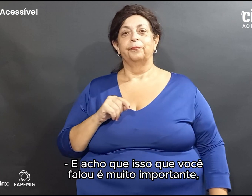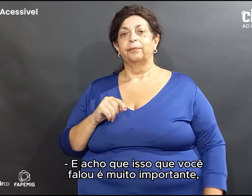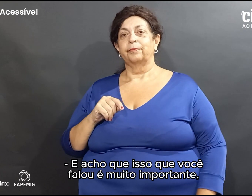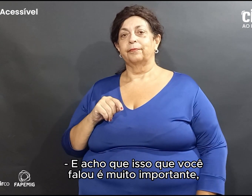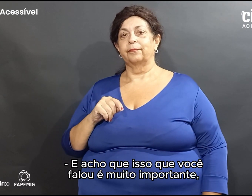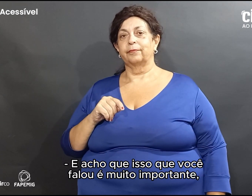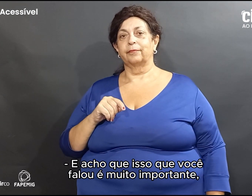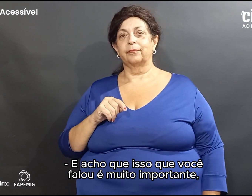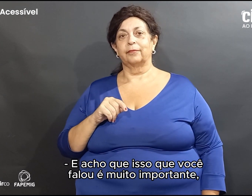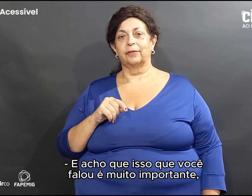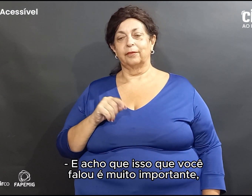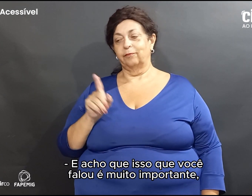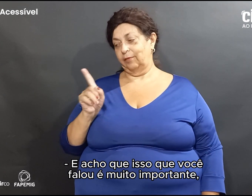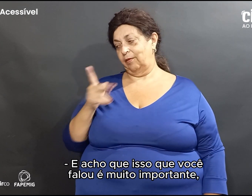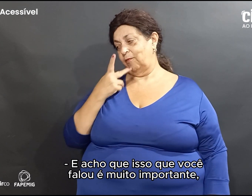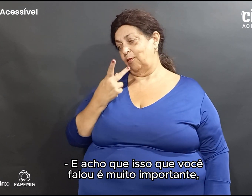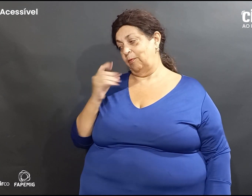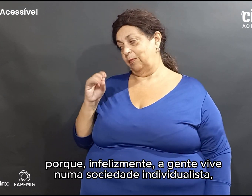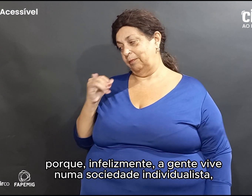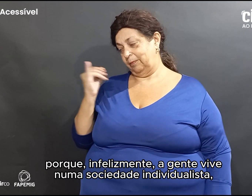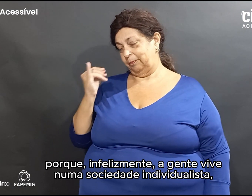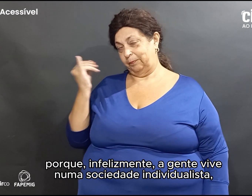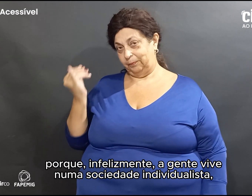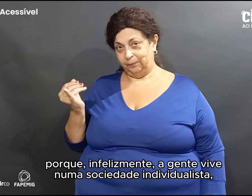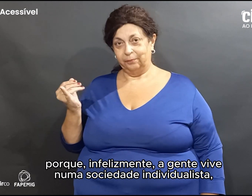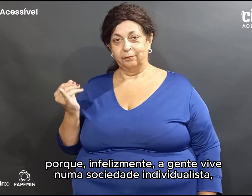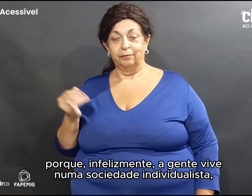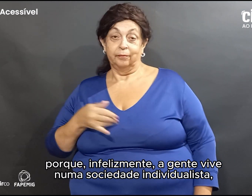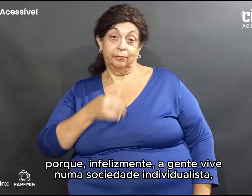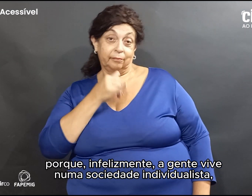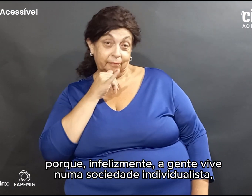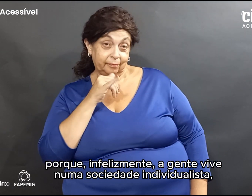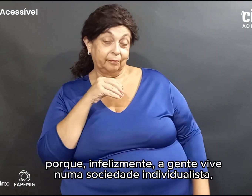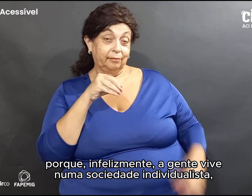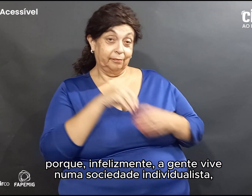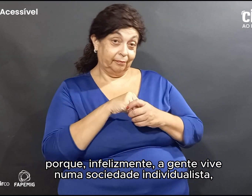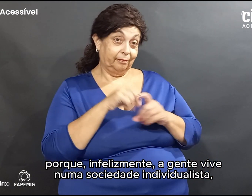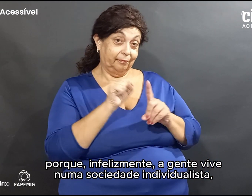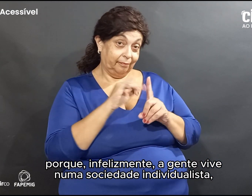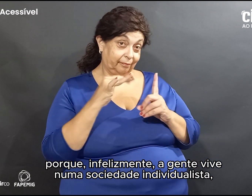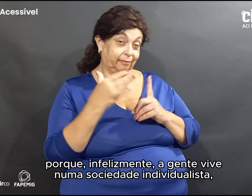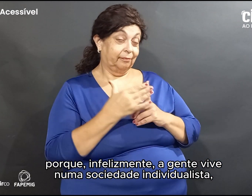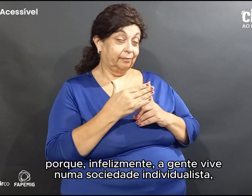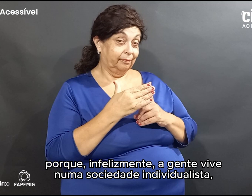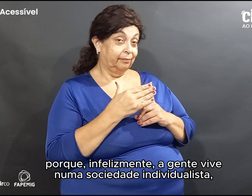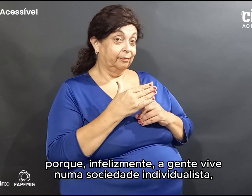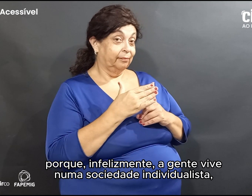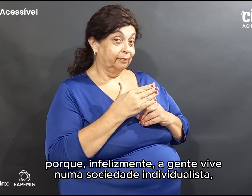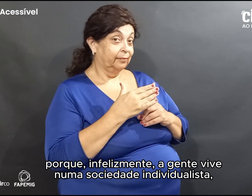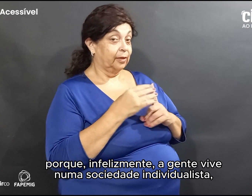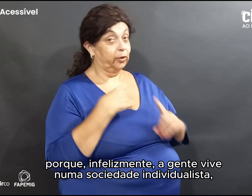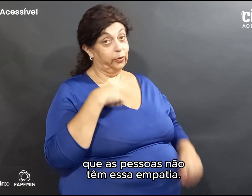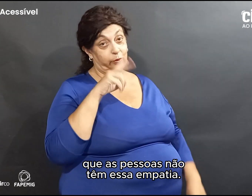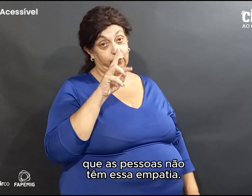E acho que isso que você falou é muito importante, porque, infelizmente, a gente vive numa sociedade individualista, que as